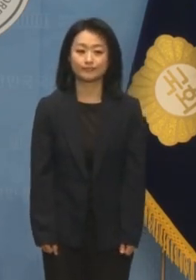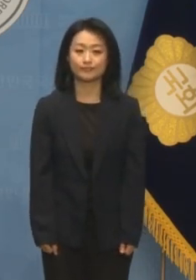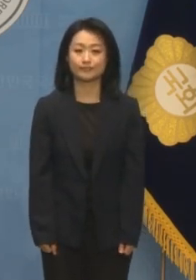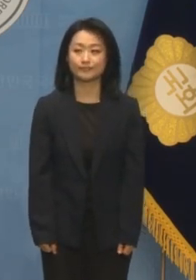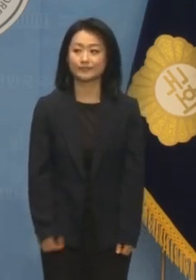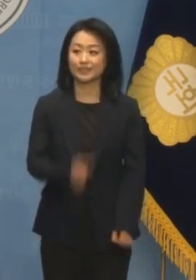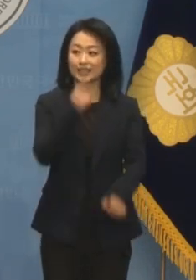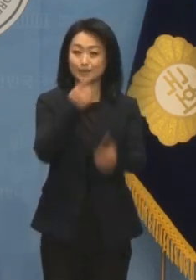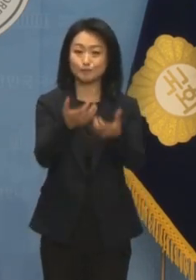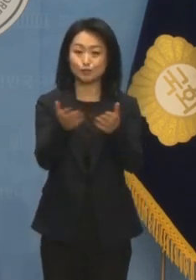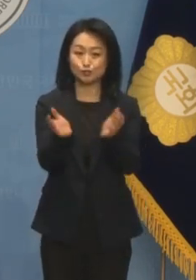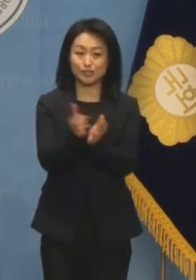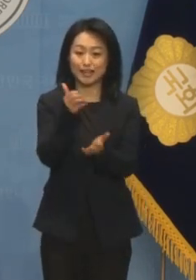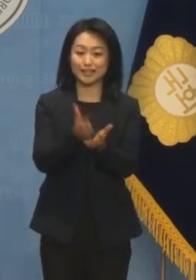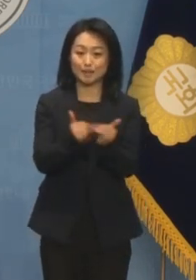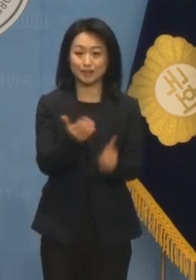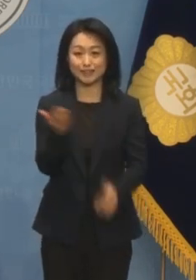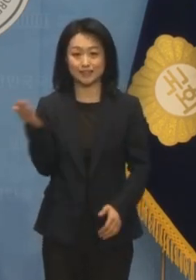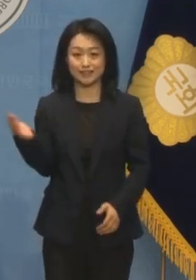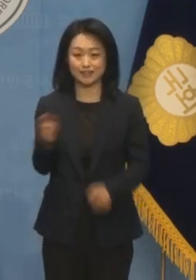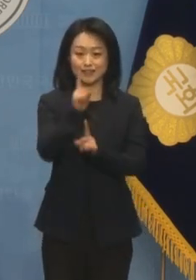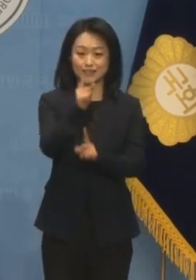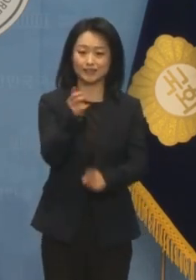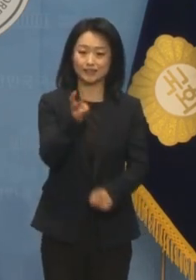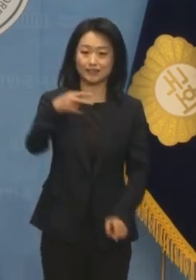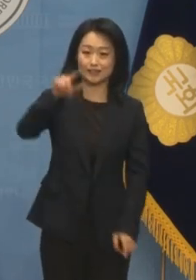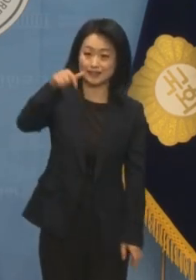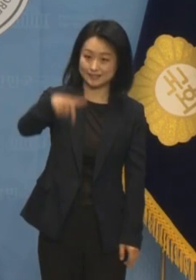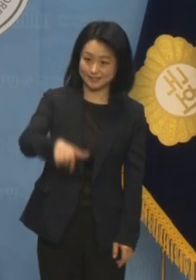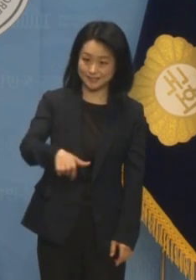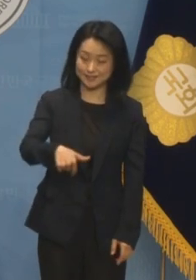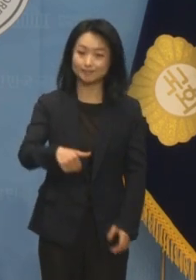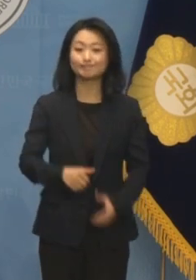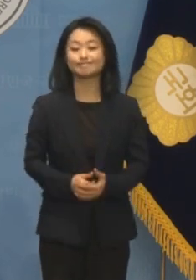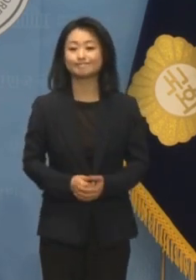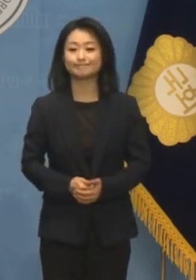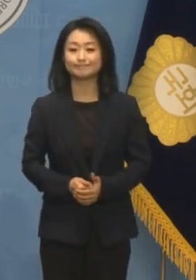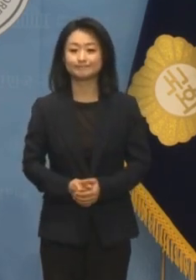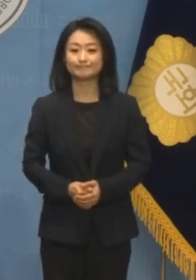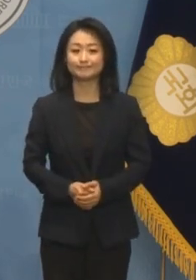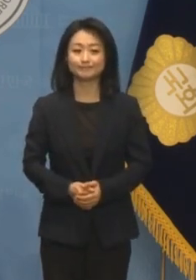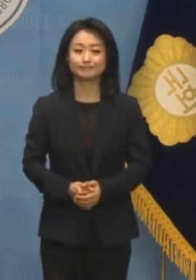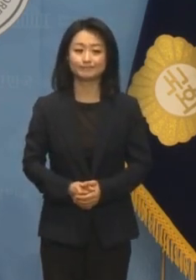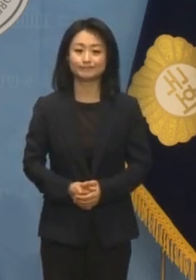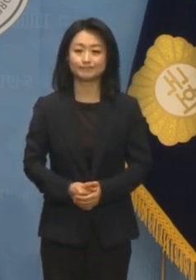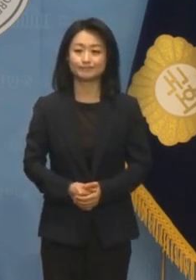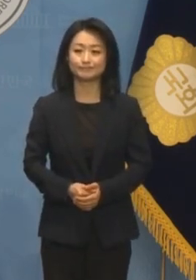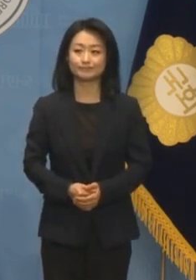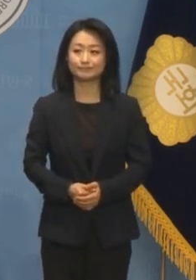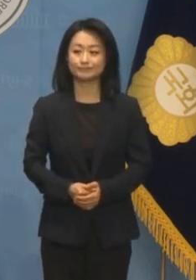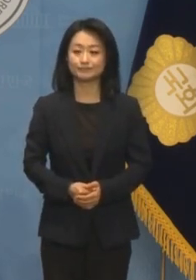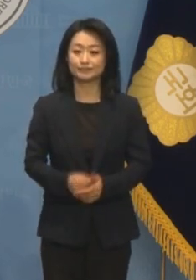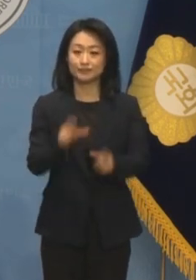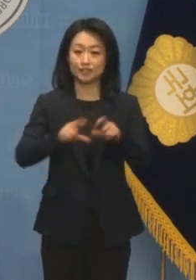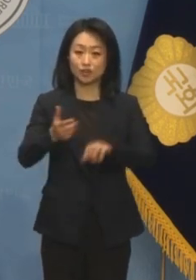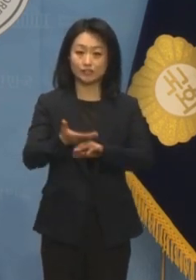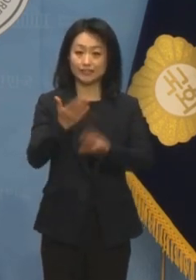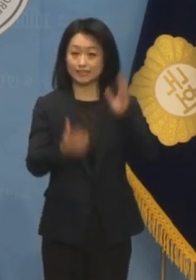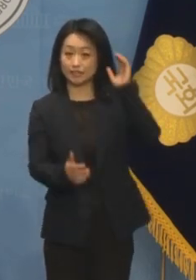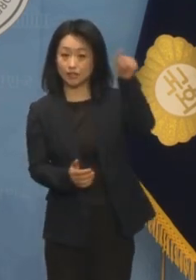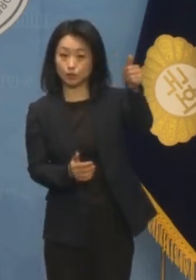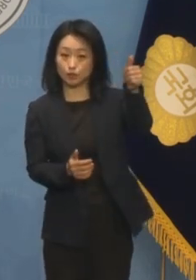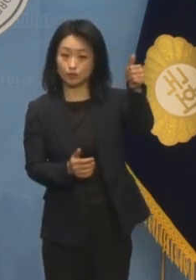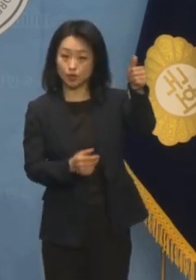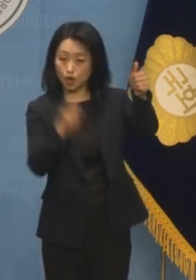네 더불어민주당 수석 대변인 이혜식 있니다 오전 브리핑 하도록 하겠습니다 더 이상의 대통령의